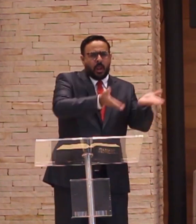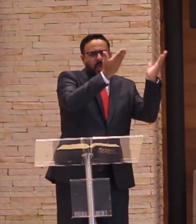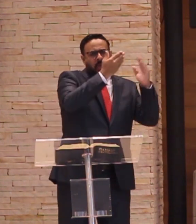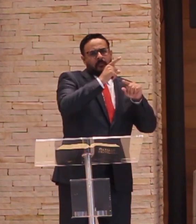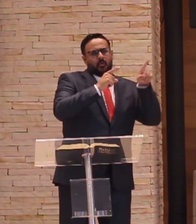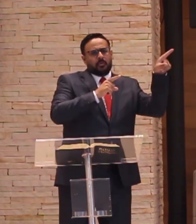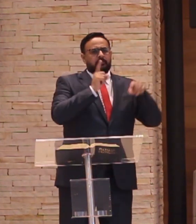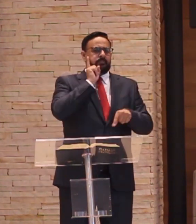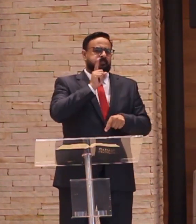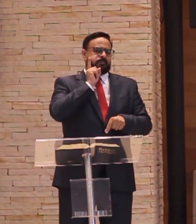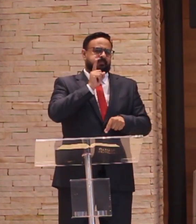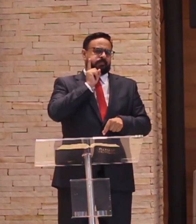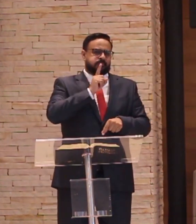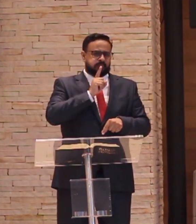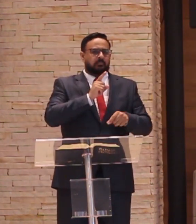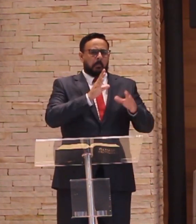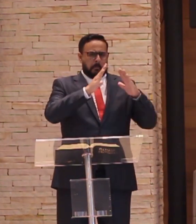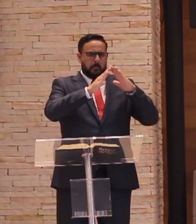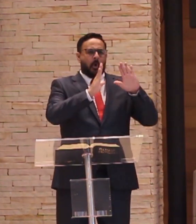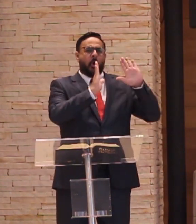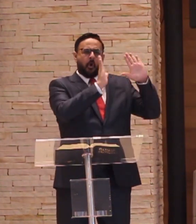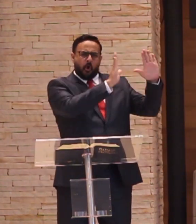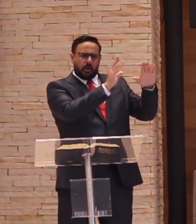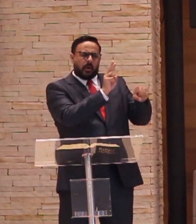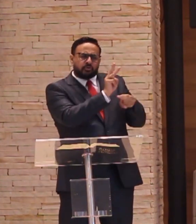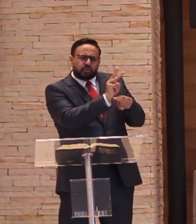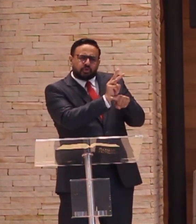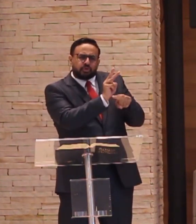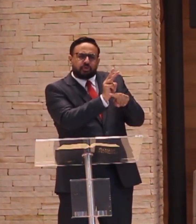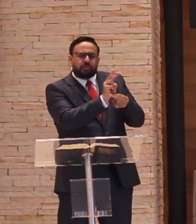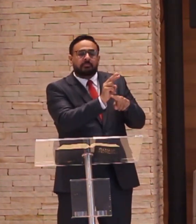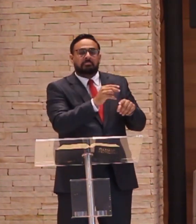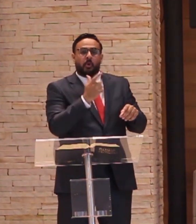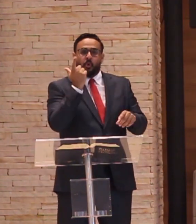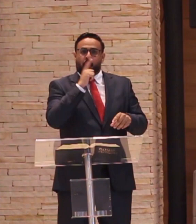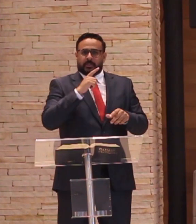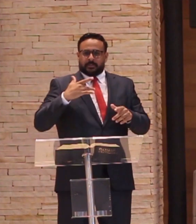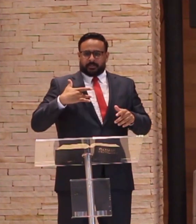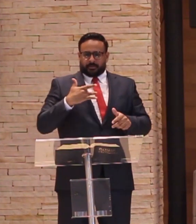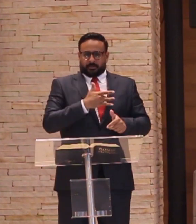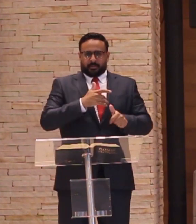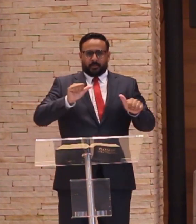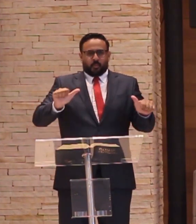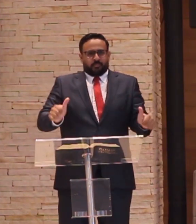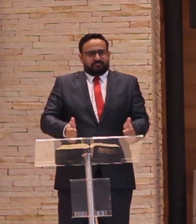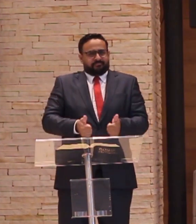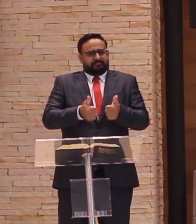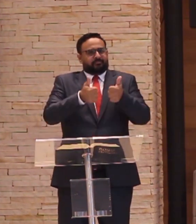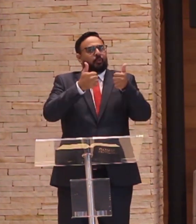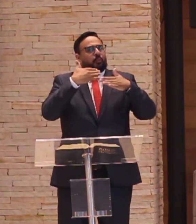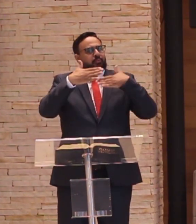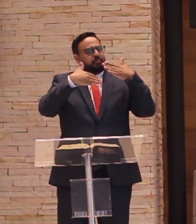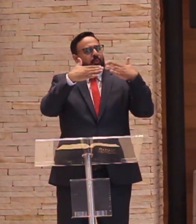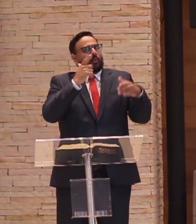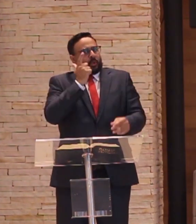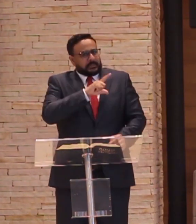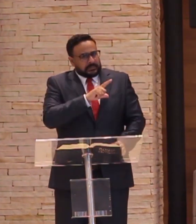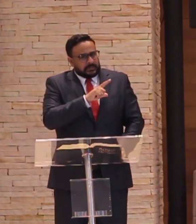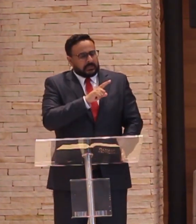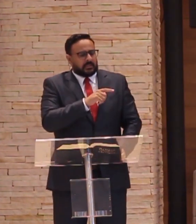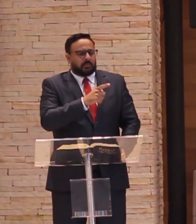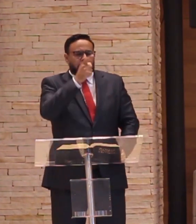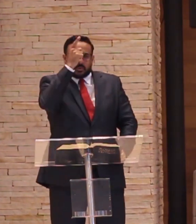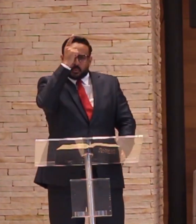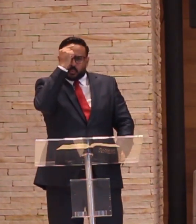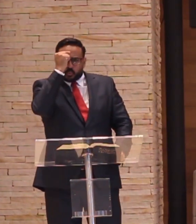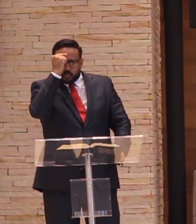tratamento, a alimentaram e então ela foi levada para os Estados Unidos, aonde ficou morando lá, para poder